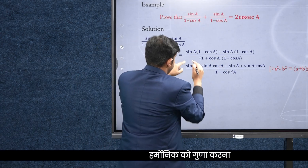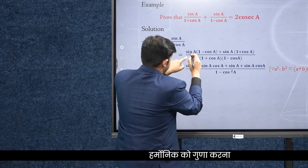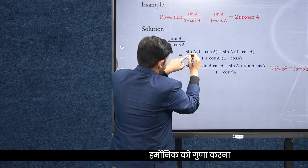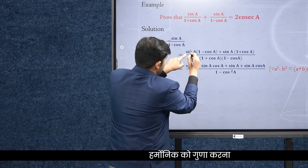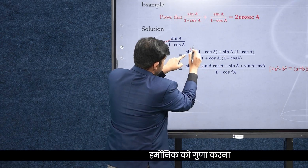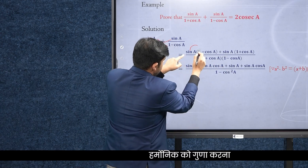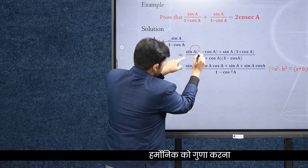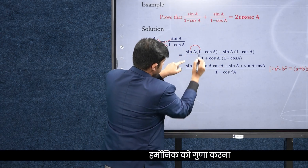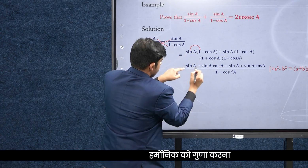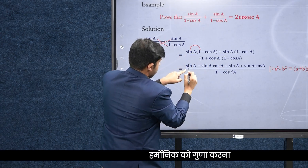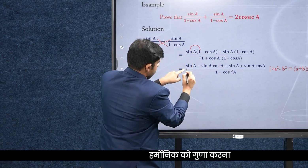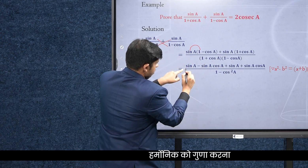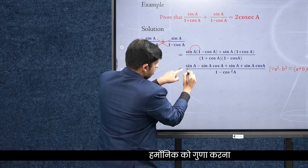हार्मोनिक को गुना करना